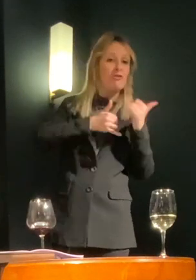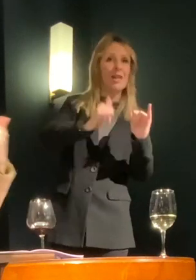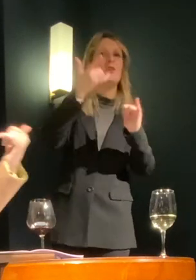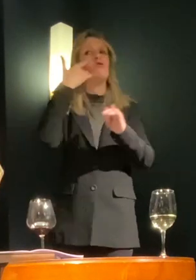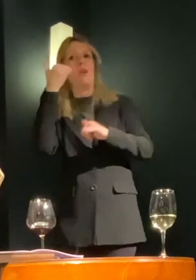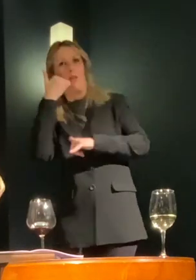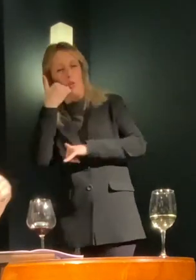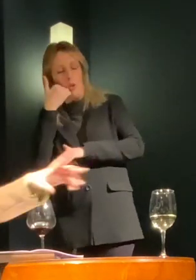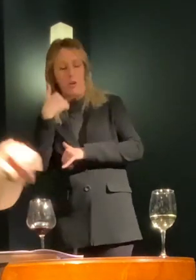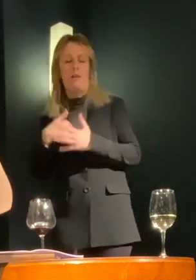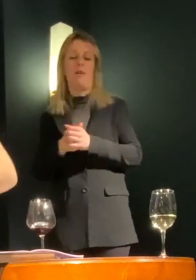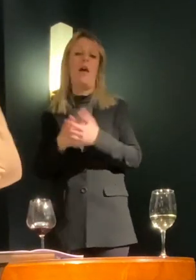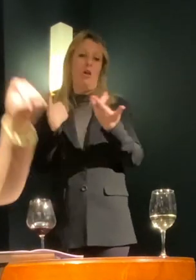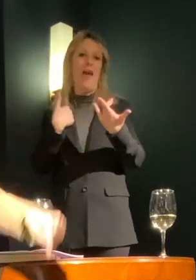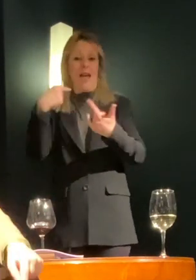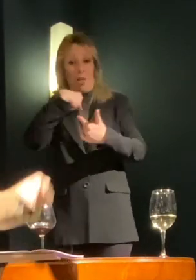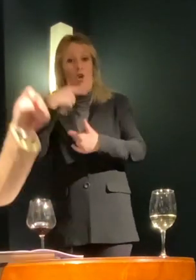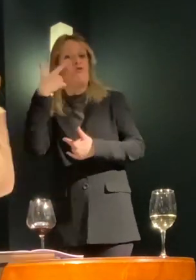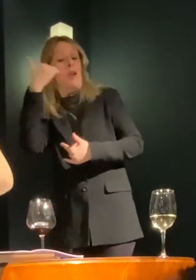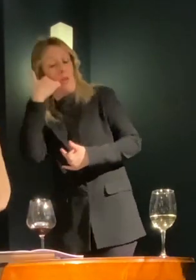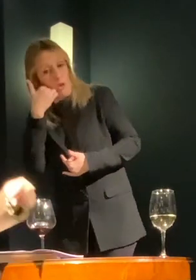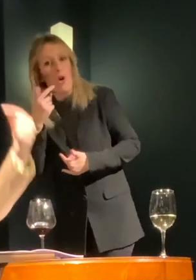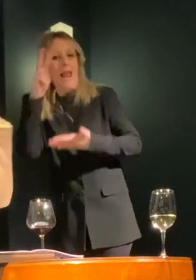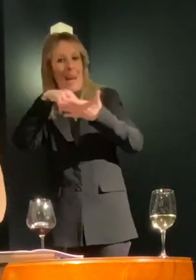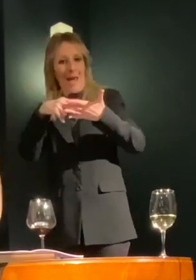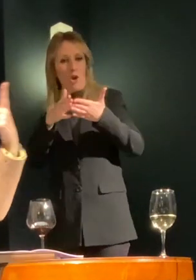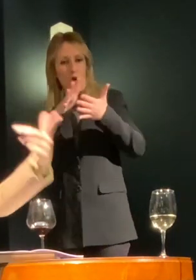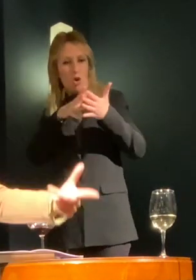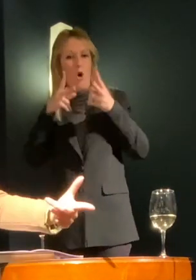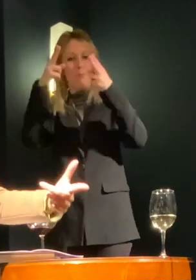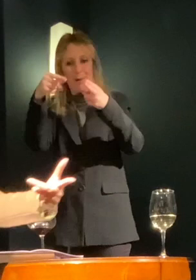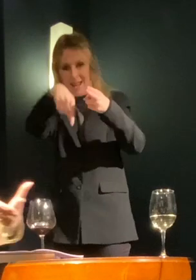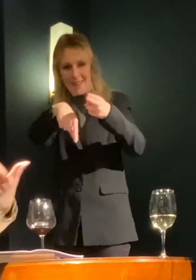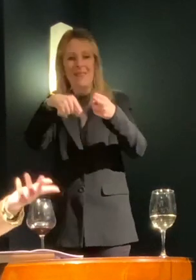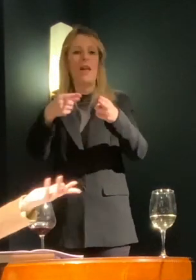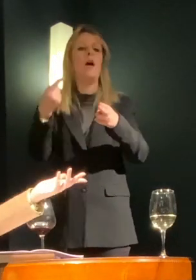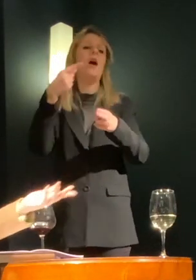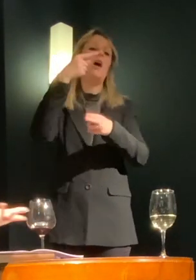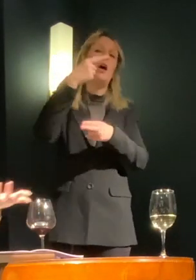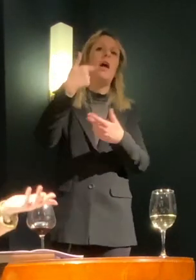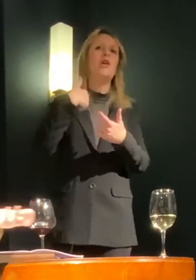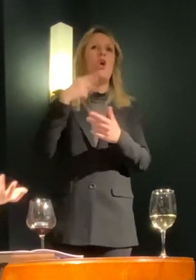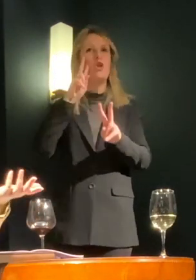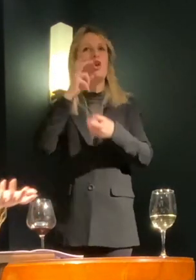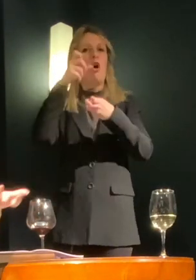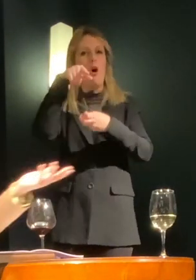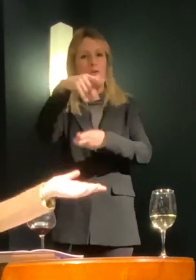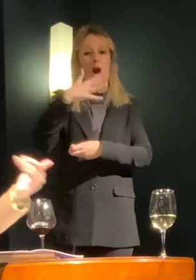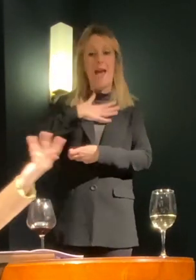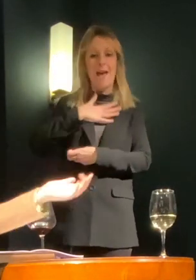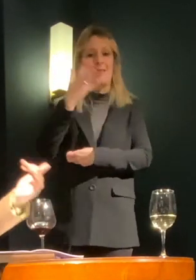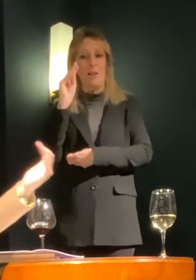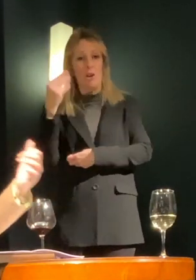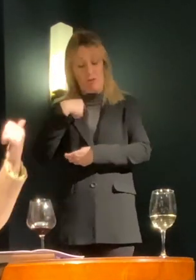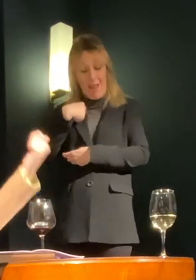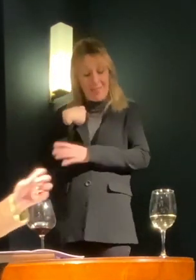io genitore ti leggo la mia parte, in realtà mi ritroverò a cercare, certo, il me adolescente, a dirti che con gli strumenti, col senno